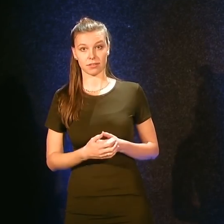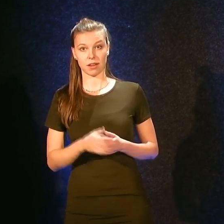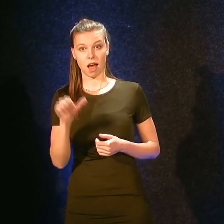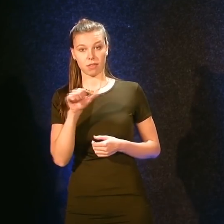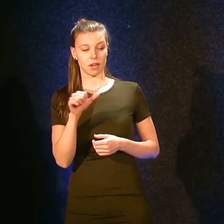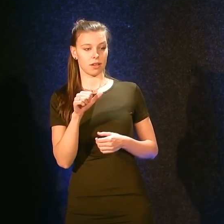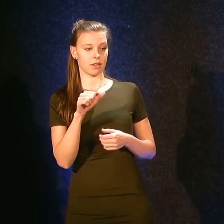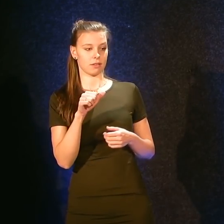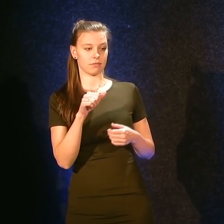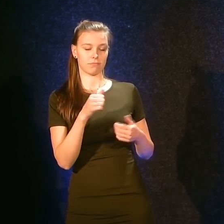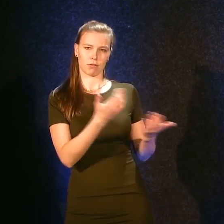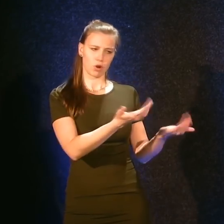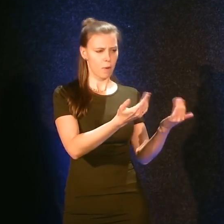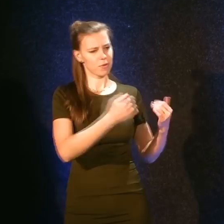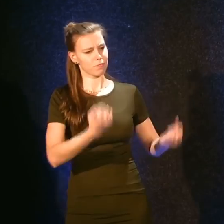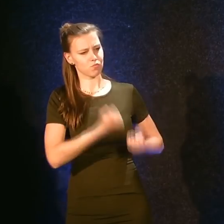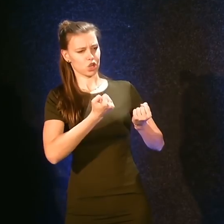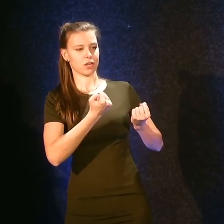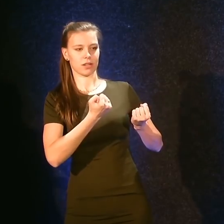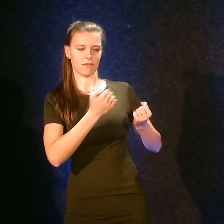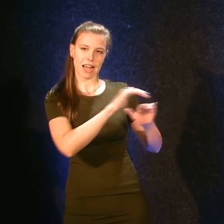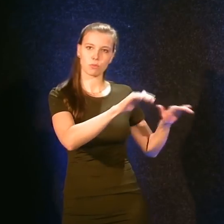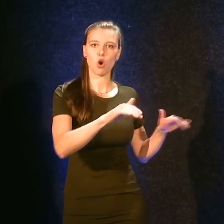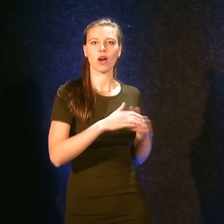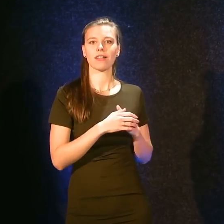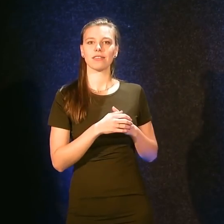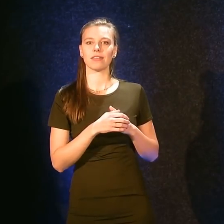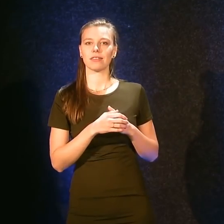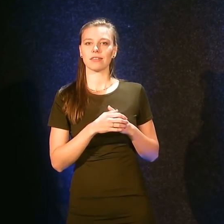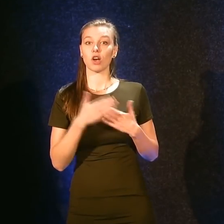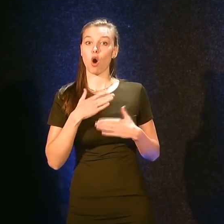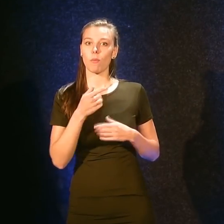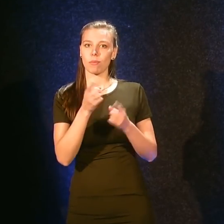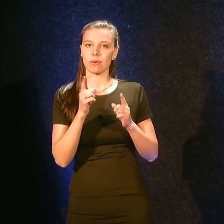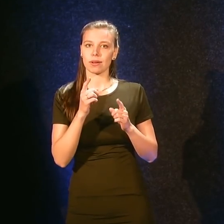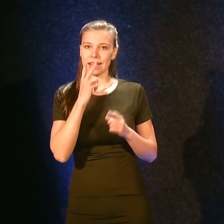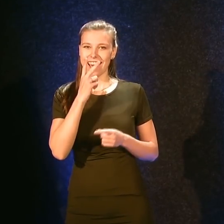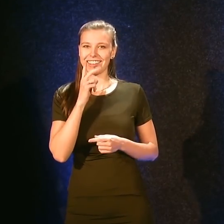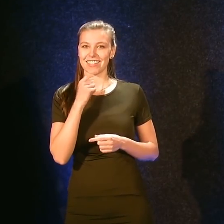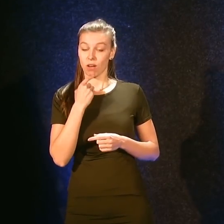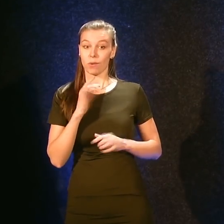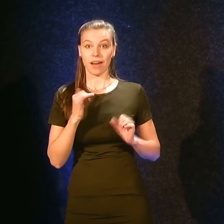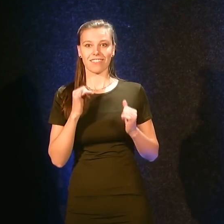houden? En ik hoop eigenlijk dat je zit te kijken en dat je zegt, ja, natuurlijk, dat wil ik.